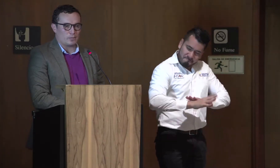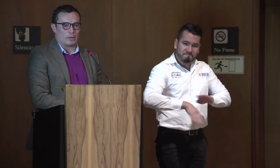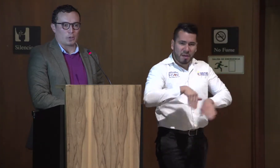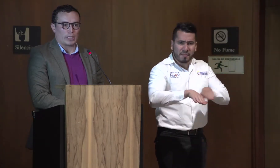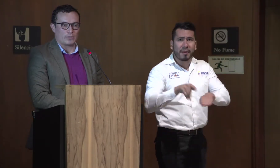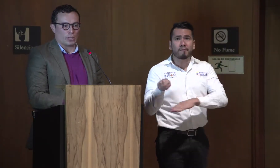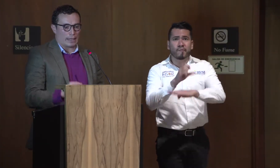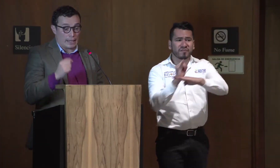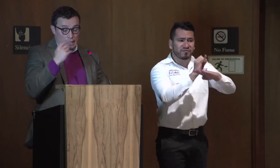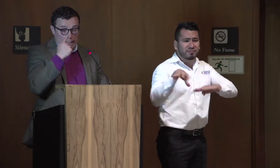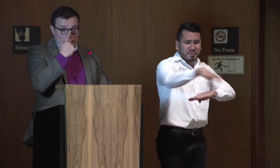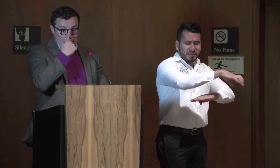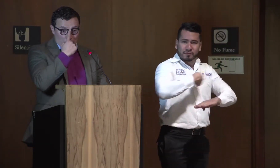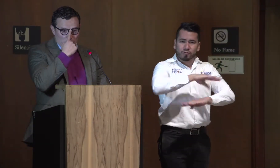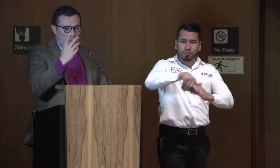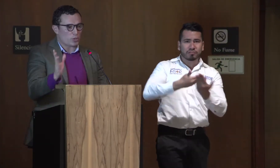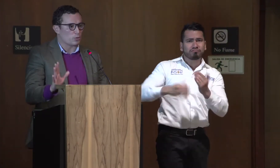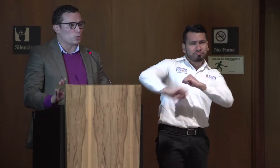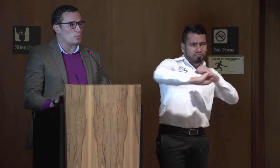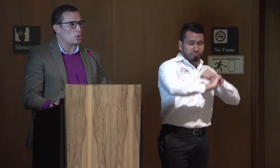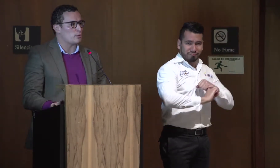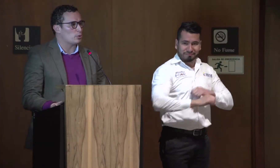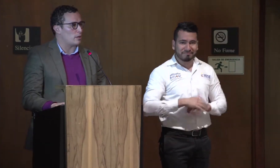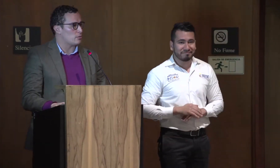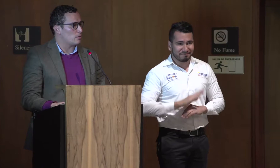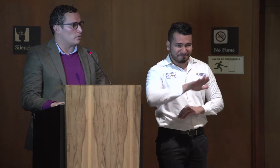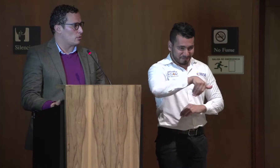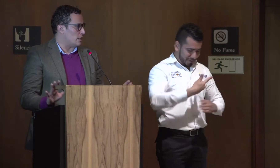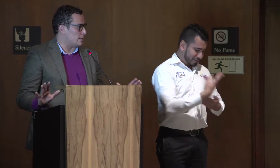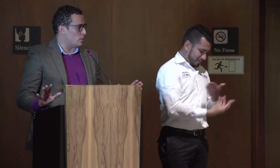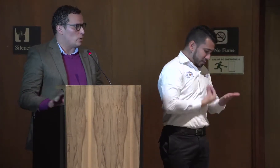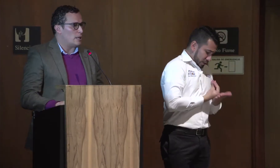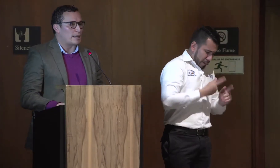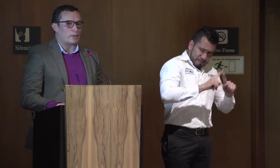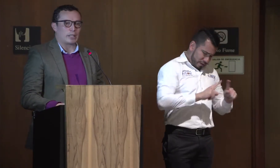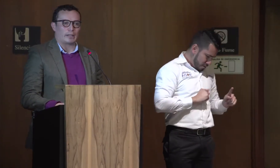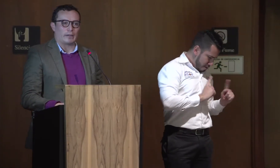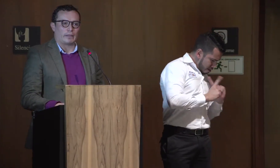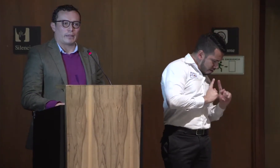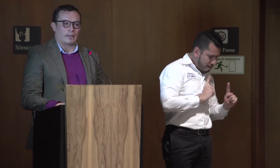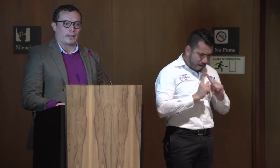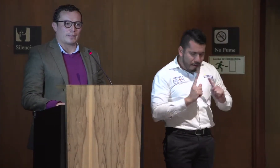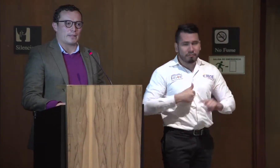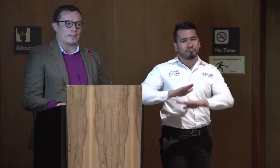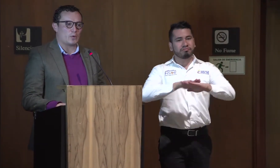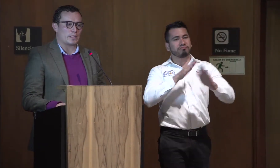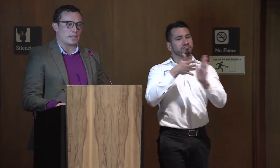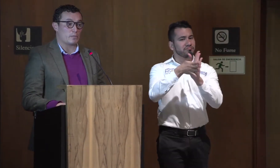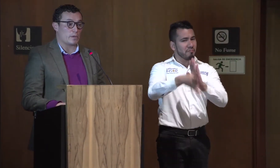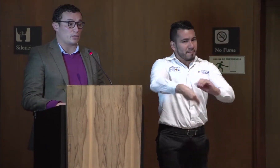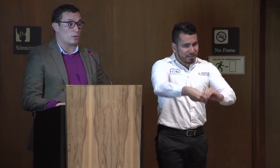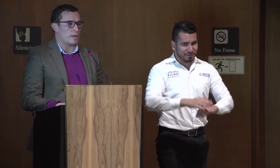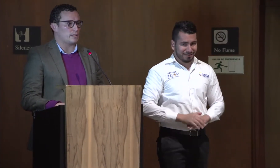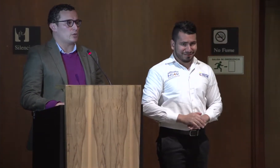más un aporte adicional y ya nos veremos en otro tipo de resultados en donde les digo, creo que este ejercicio va a